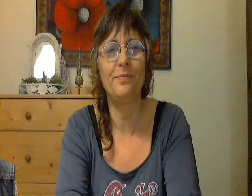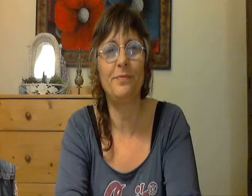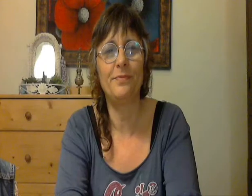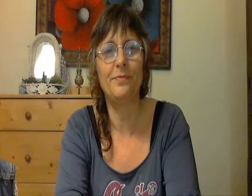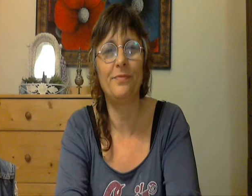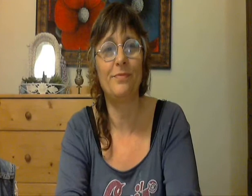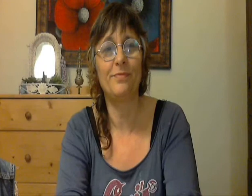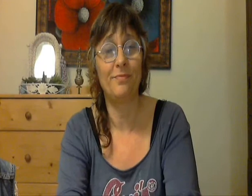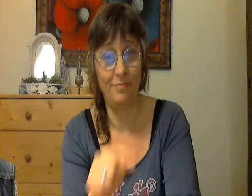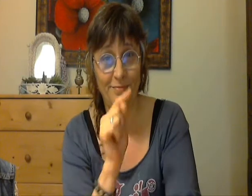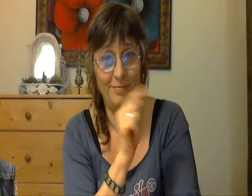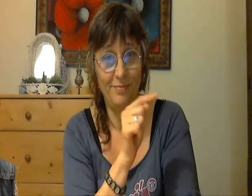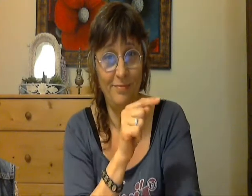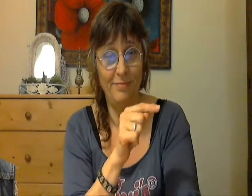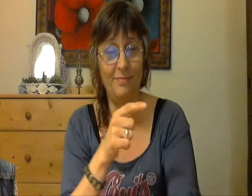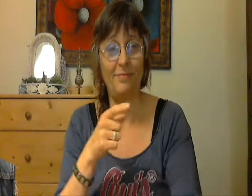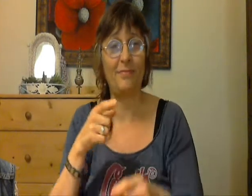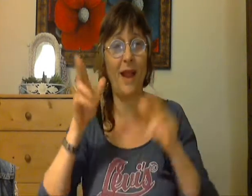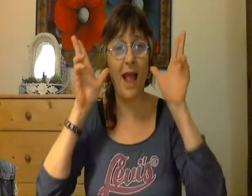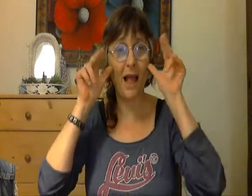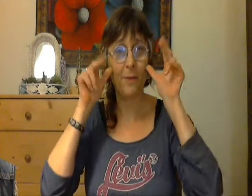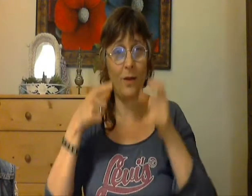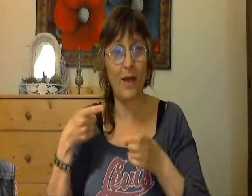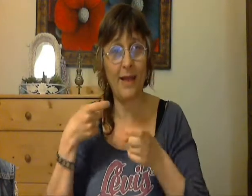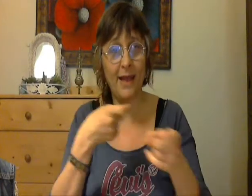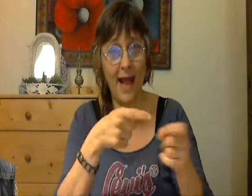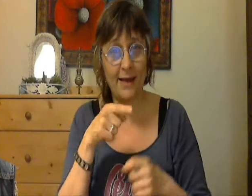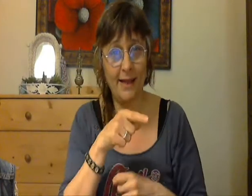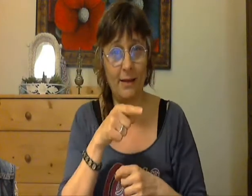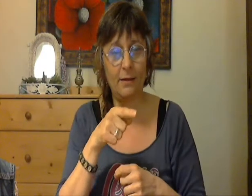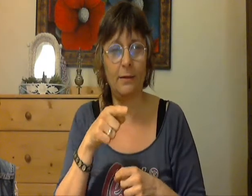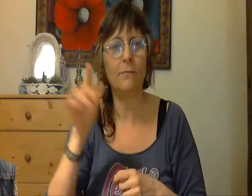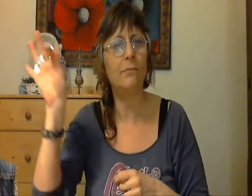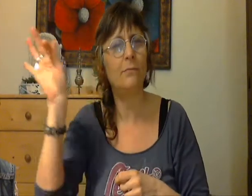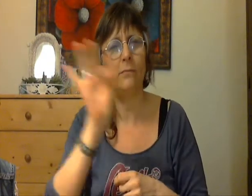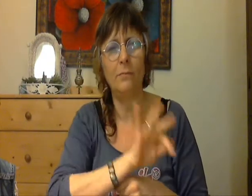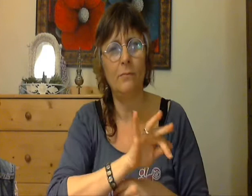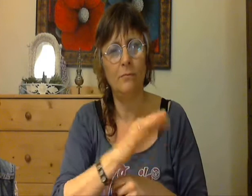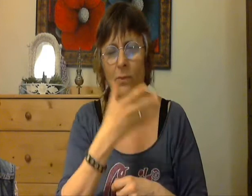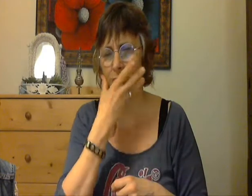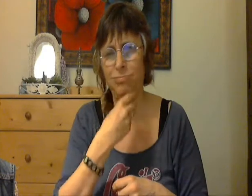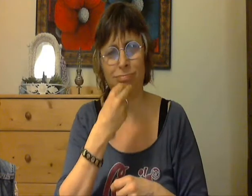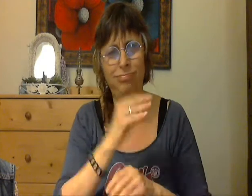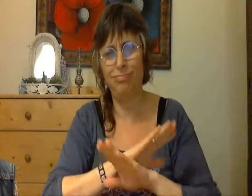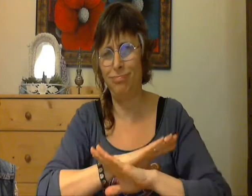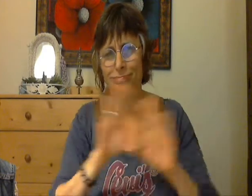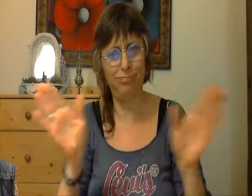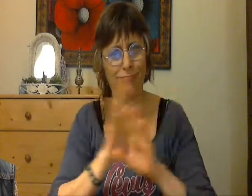Nos esperamos, teniendo en cuenta la sorpresa que tenía para ti de la bibliografía, el técnico del conjunto madrileño, así que domina, va a estar en la portería, recordemos